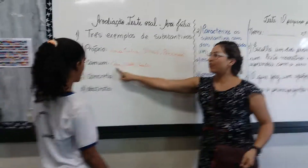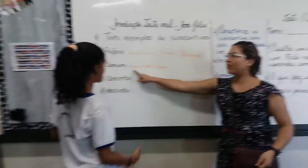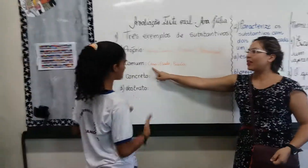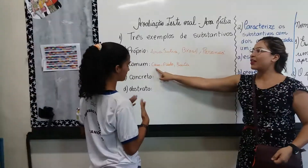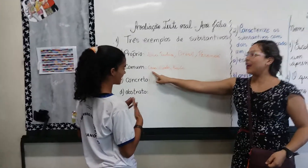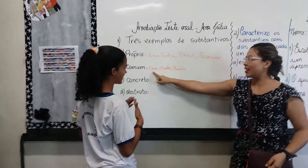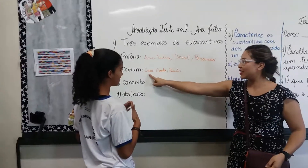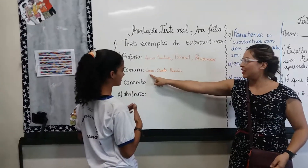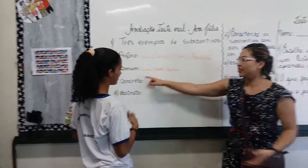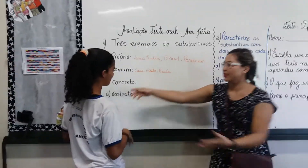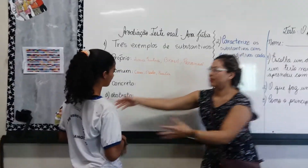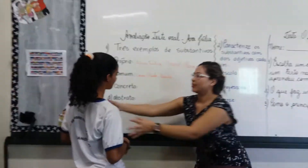casa,